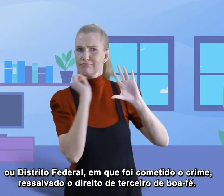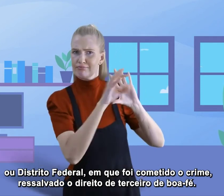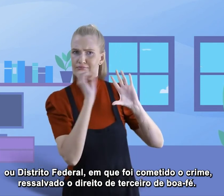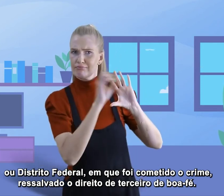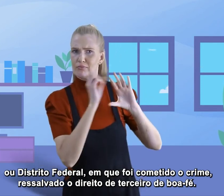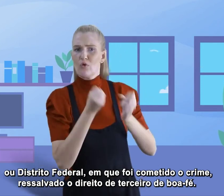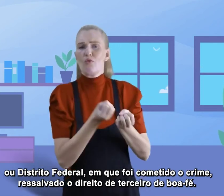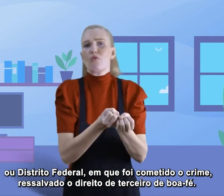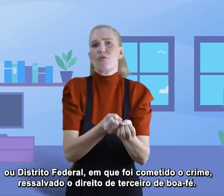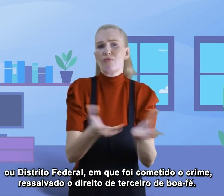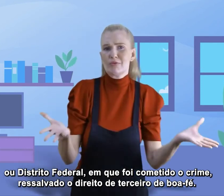terceiro de boa-fé.